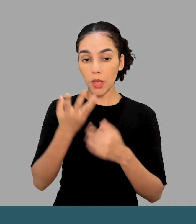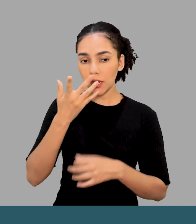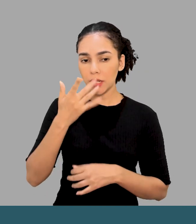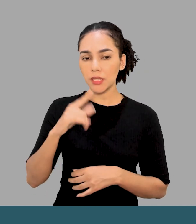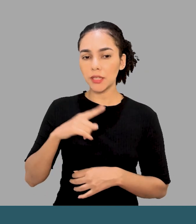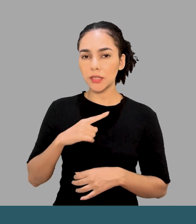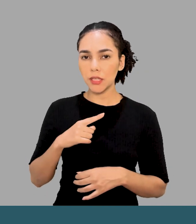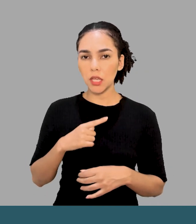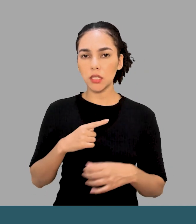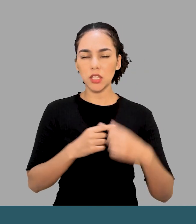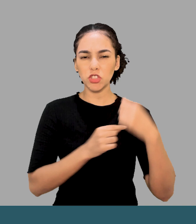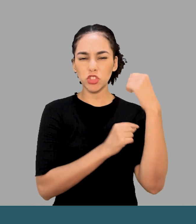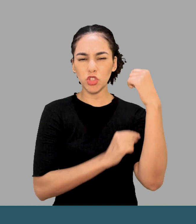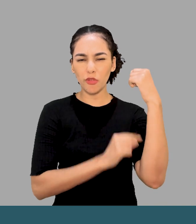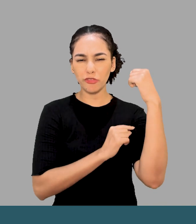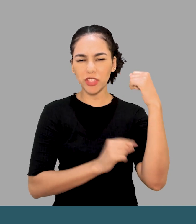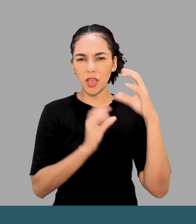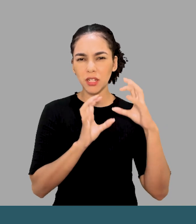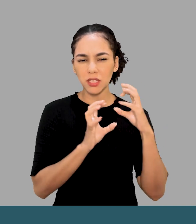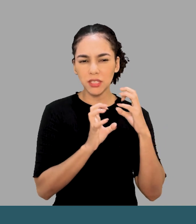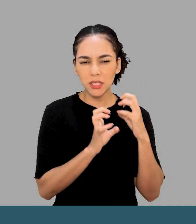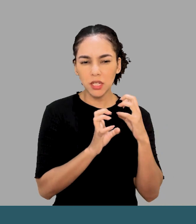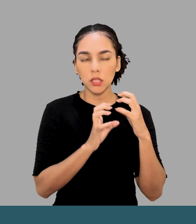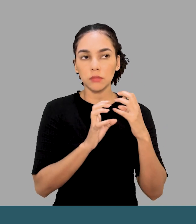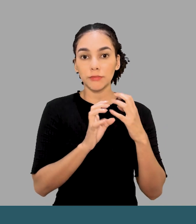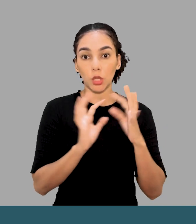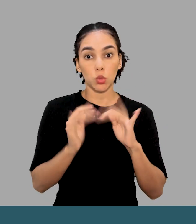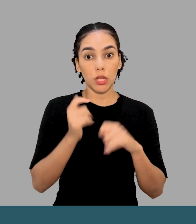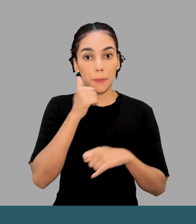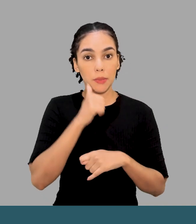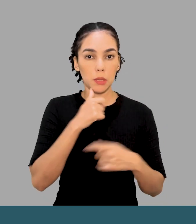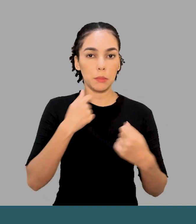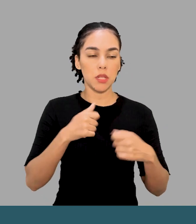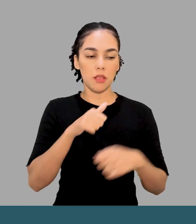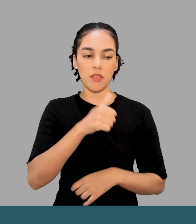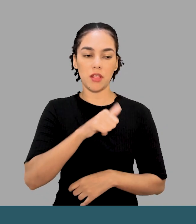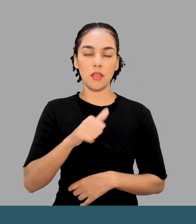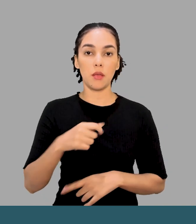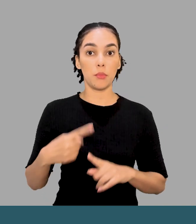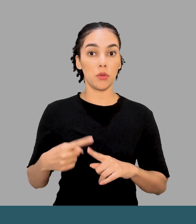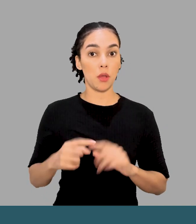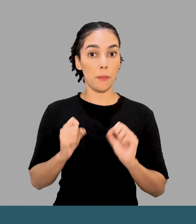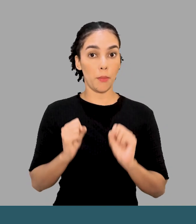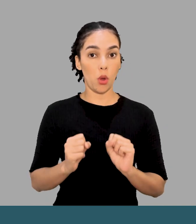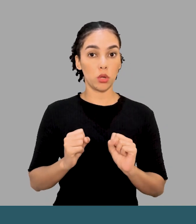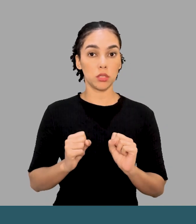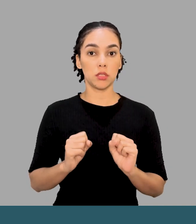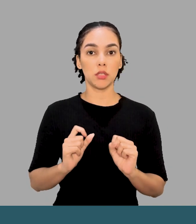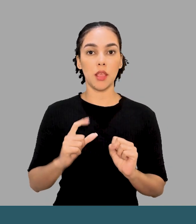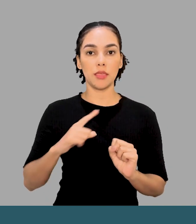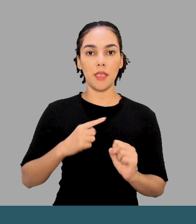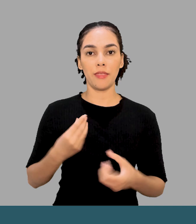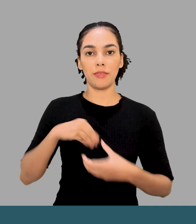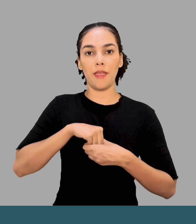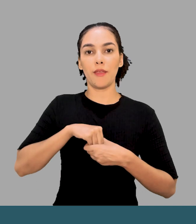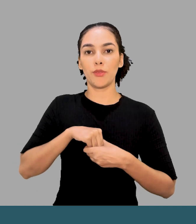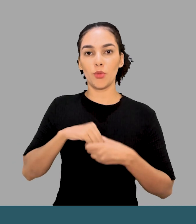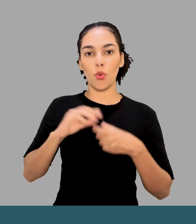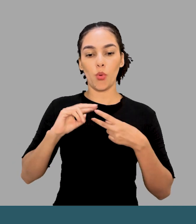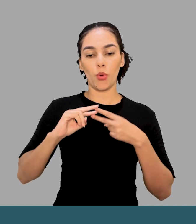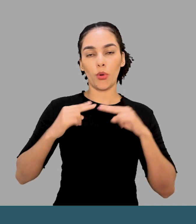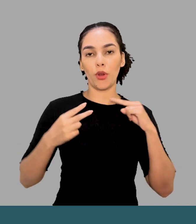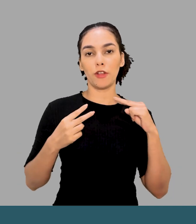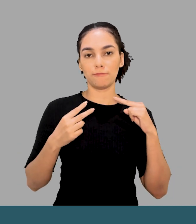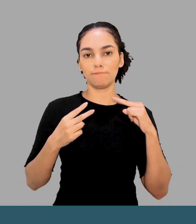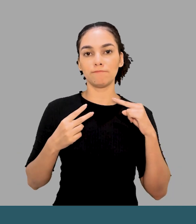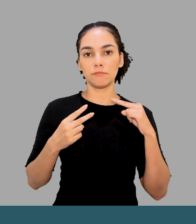distrofia muscular de Duchenne, todas as meninas elas têm que ser avaliadas, porque elas podem ser uma portadora de um gene alterado. E